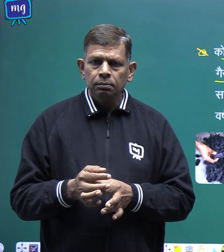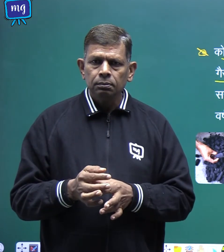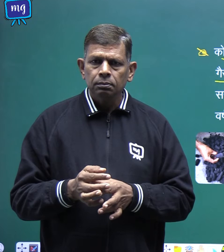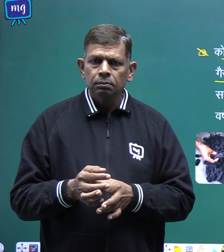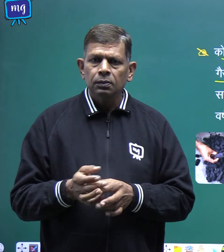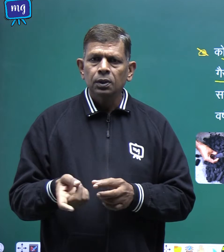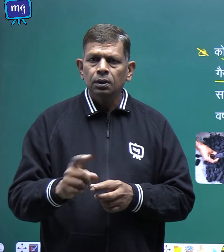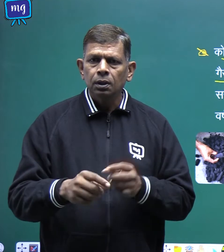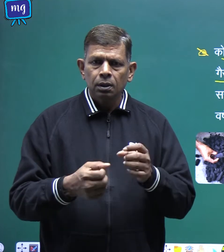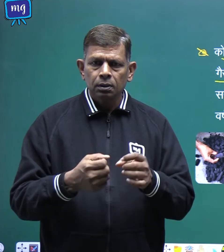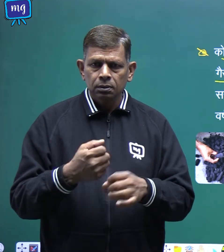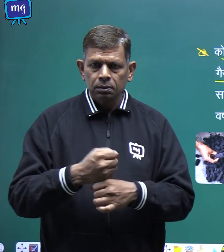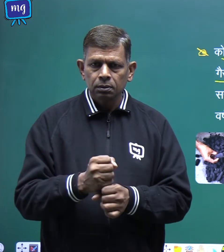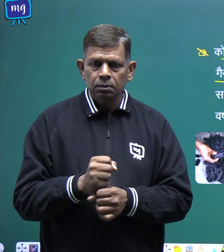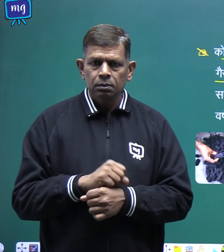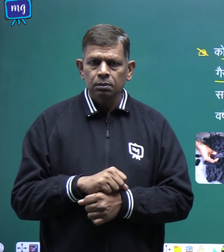जिनका निर्माण